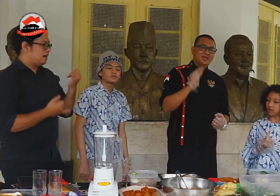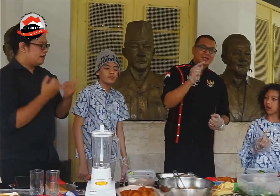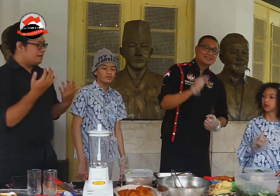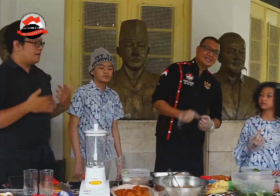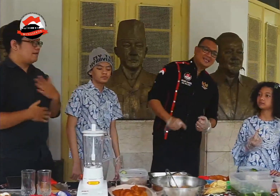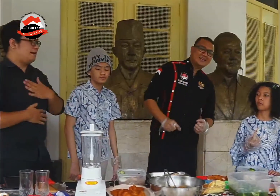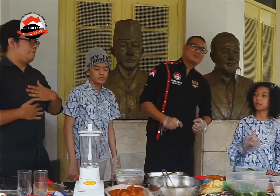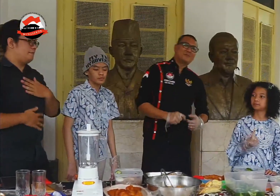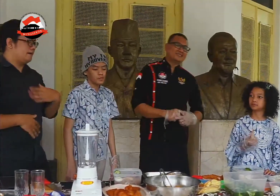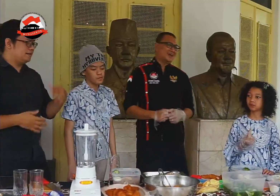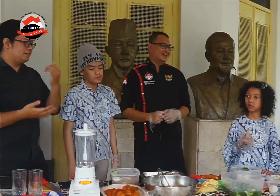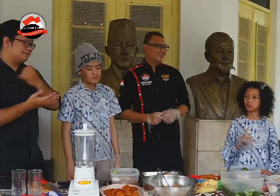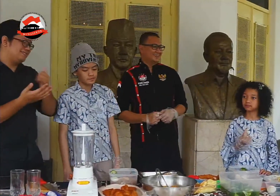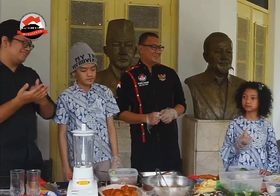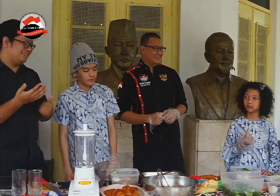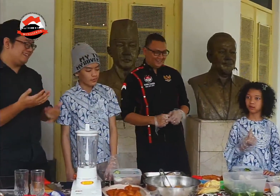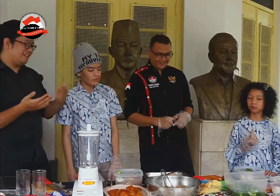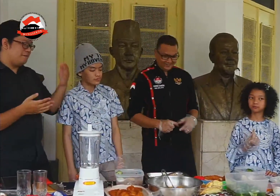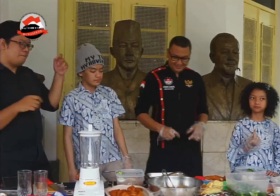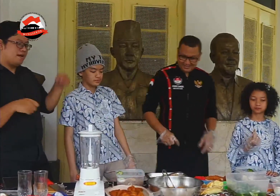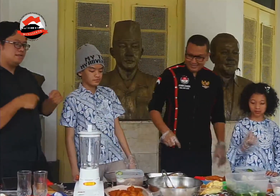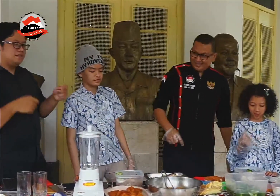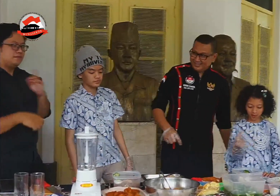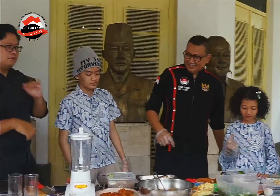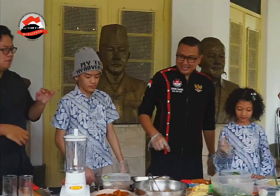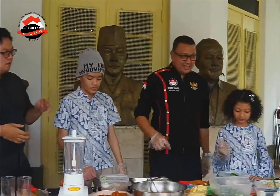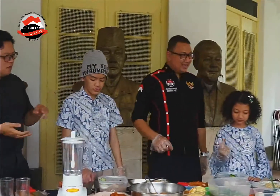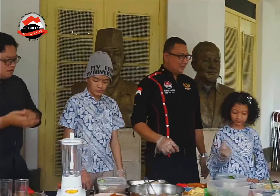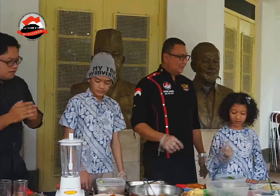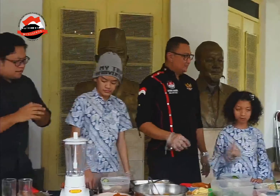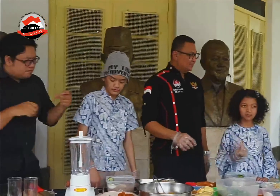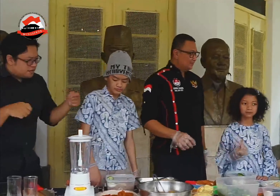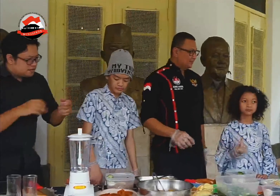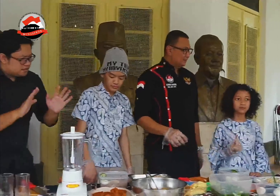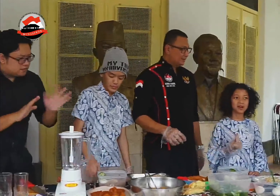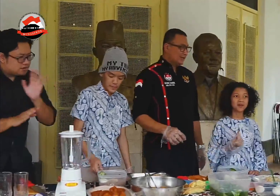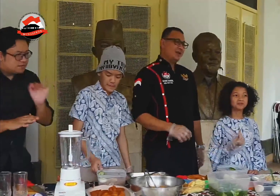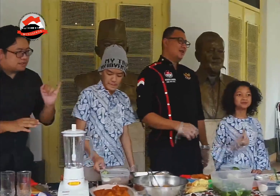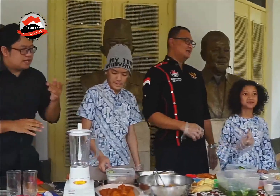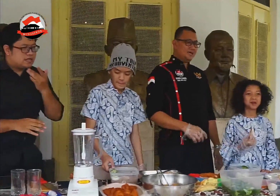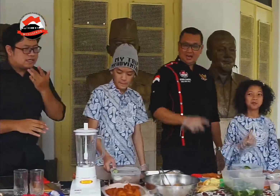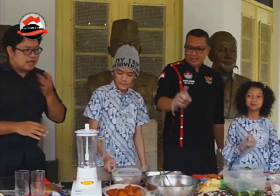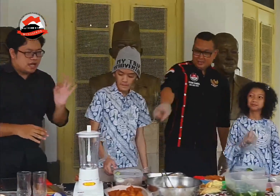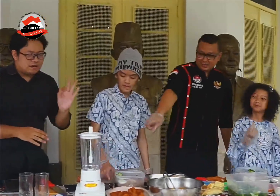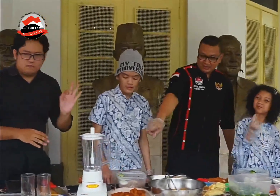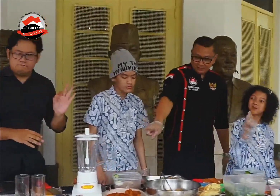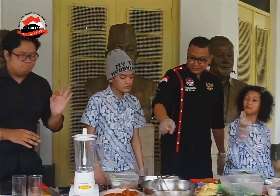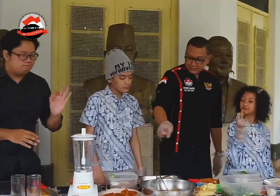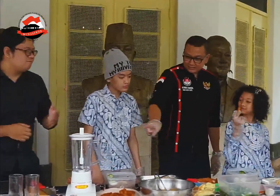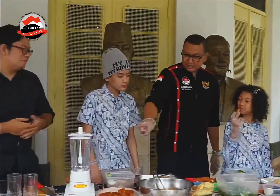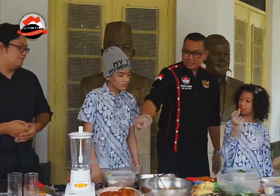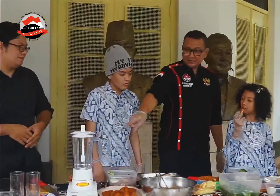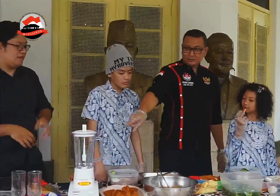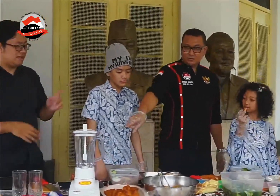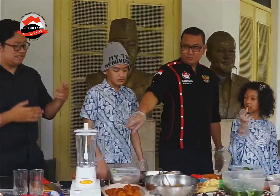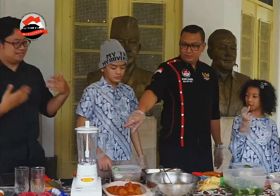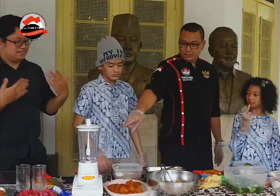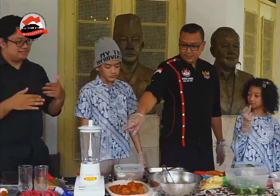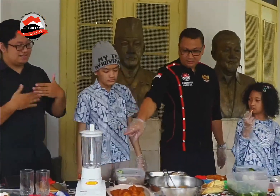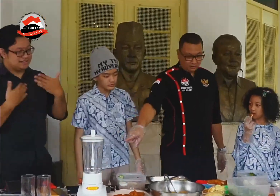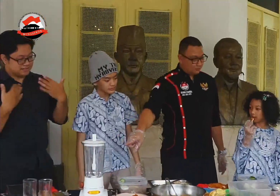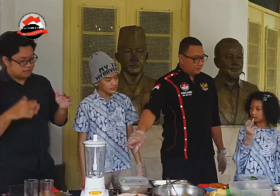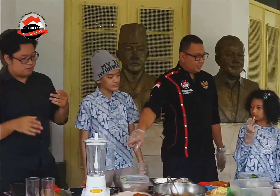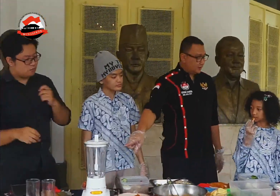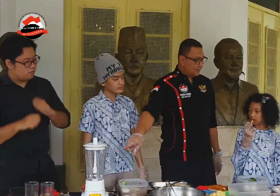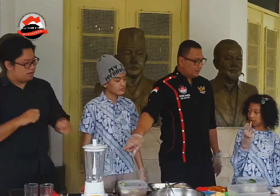ketemunya. Betul. Seninya dalam memasak. Gitu. Jadi nggak bisa masak doang, iya. Tapi nggak ada rasa ya. Nggak ada rasa. Chef, ya. Kita habis ini, selesai ini, kita mau bikin